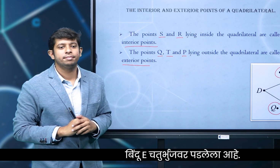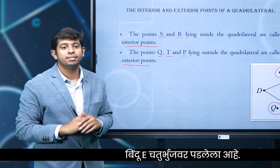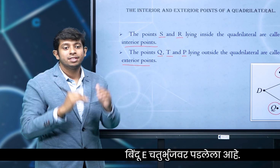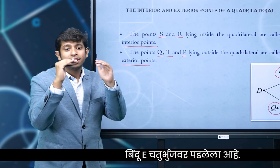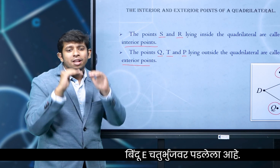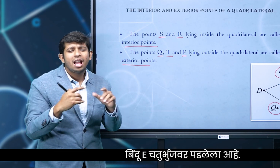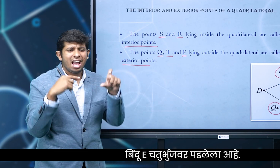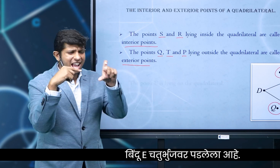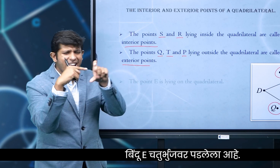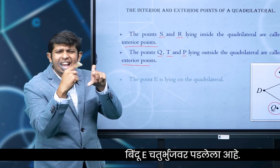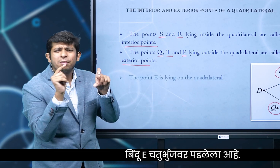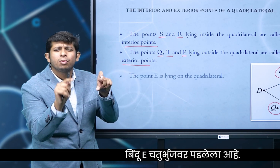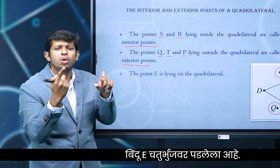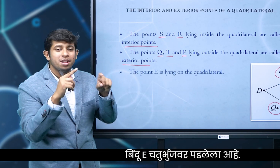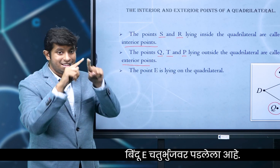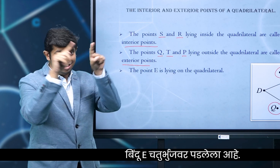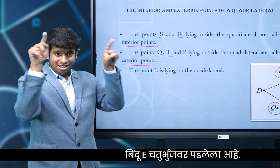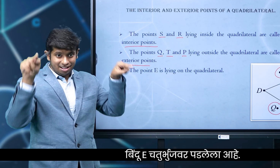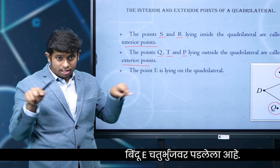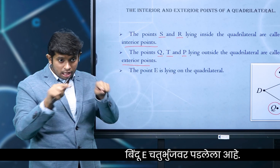बिंदू E चतुर्भुजावर पडलेला आहे.